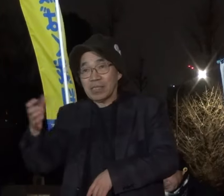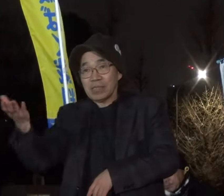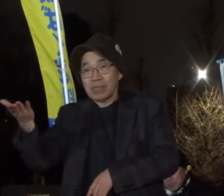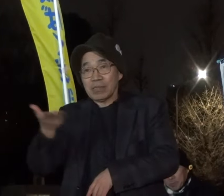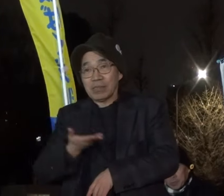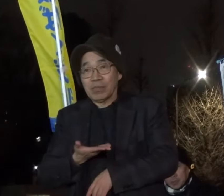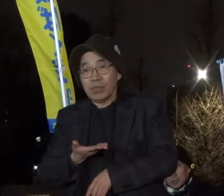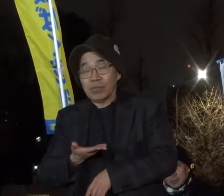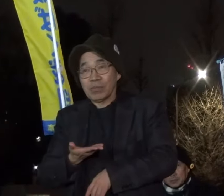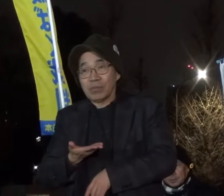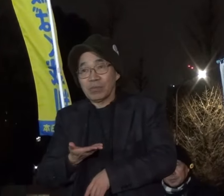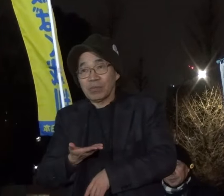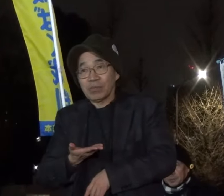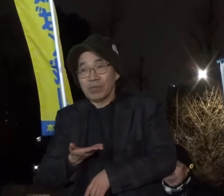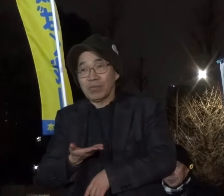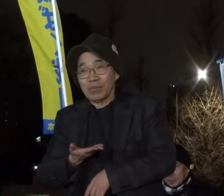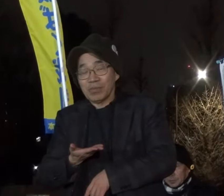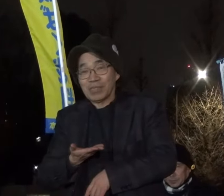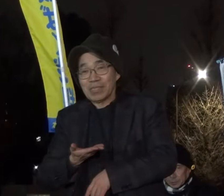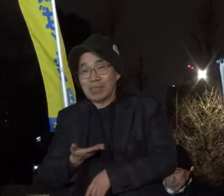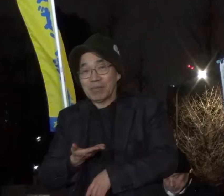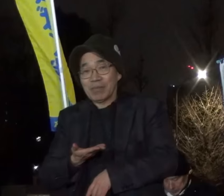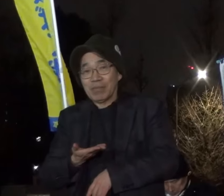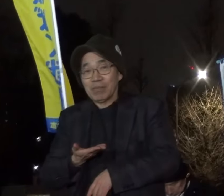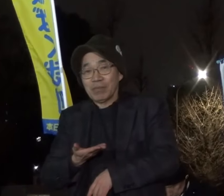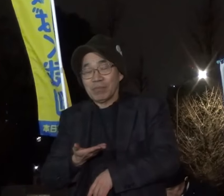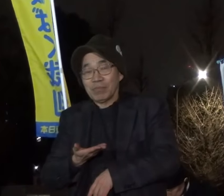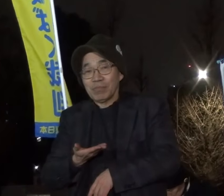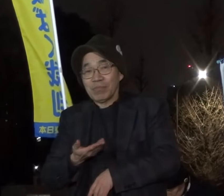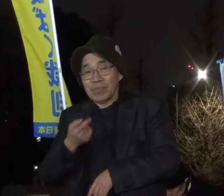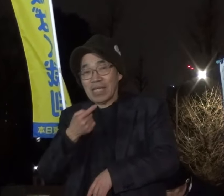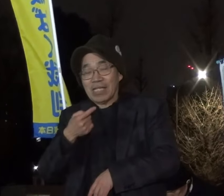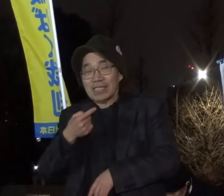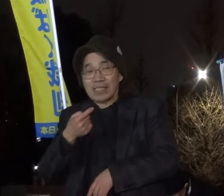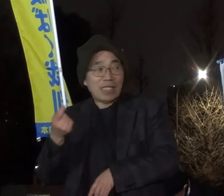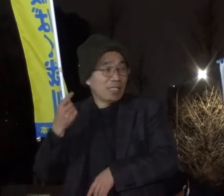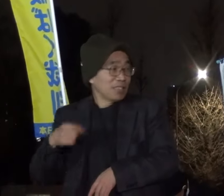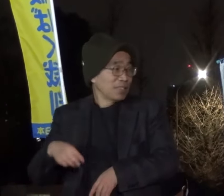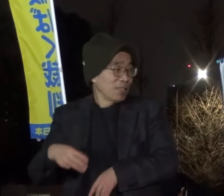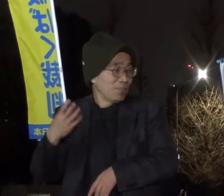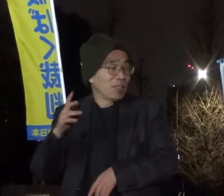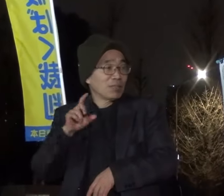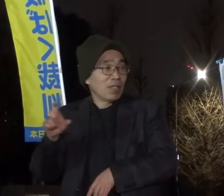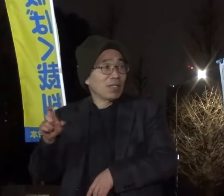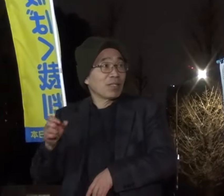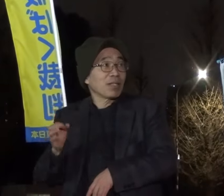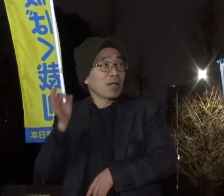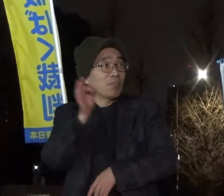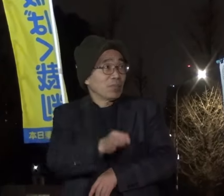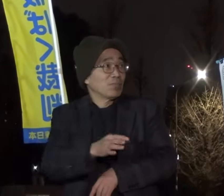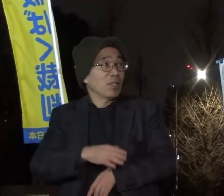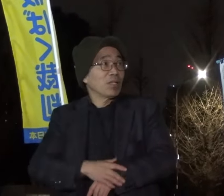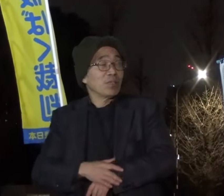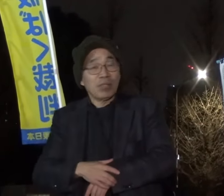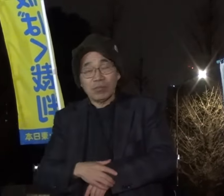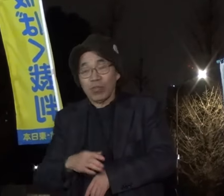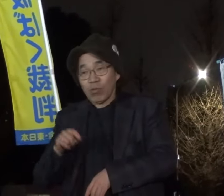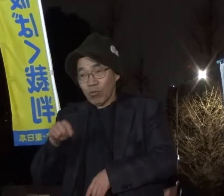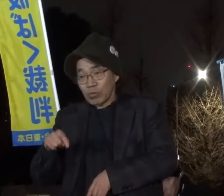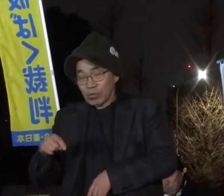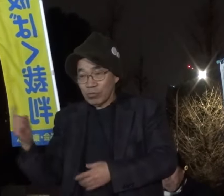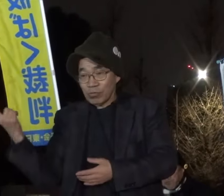それは1300、ここのとこ最近売れないんで1300円カンパさせてもらいます。はい、それといつも僕はここに来るときには必